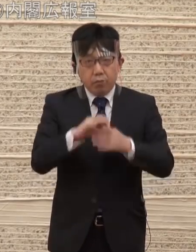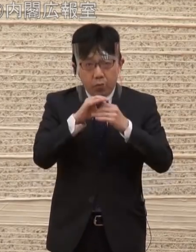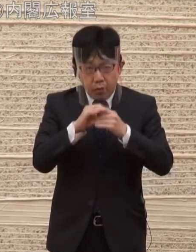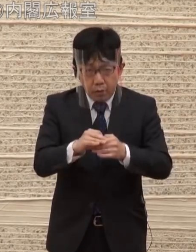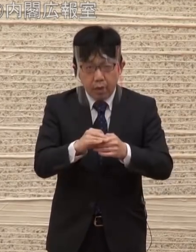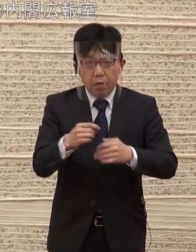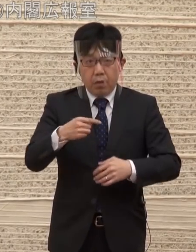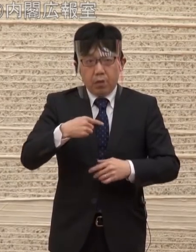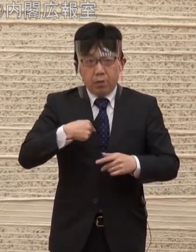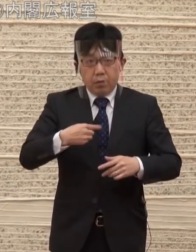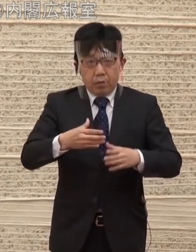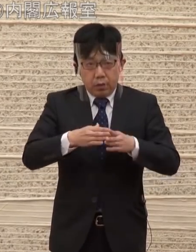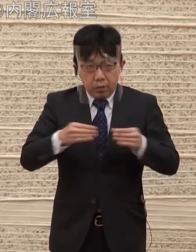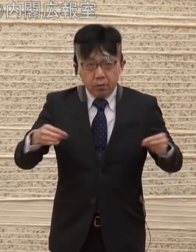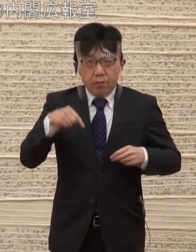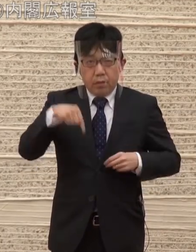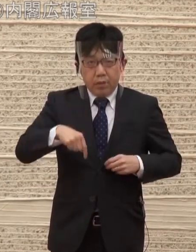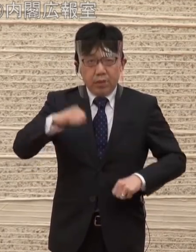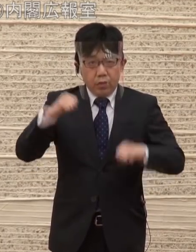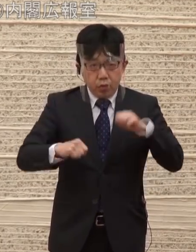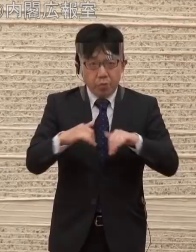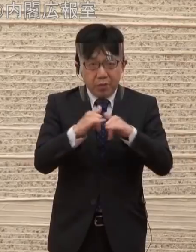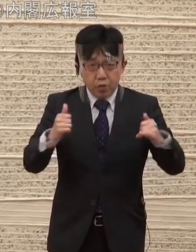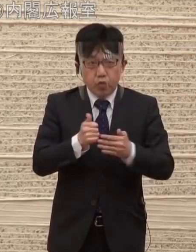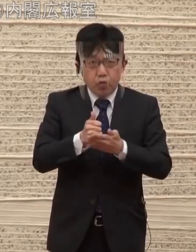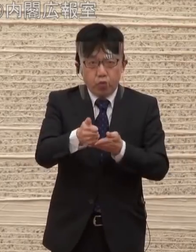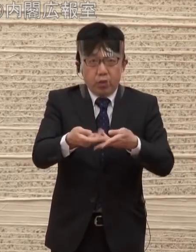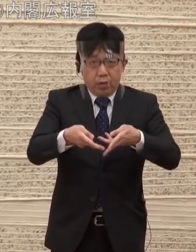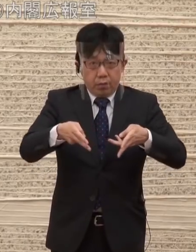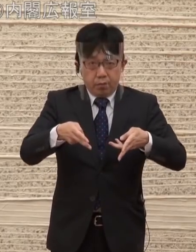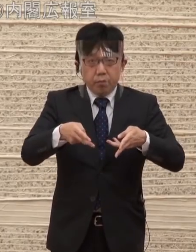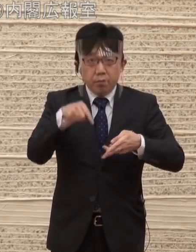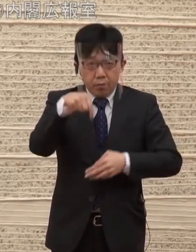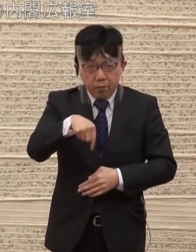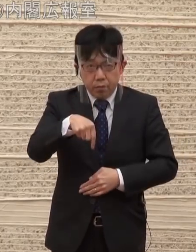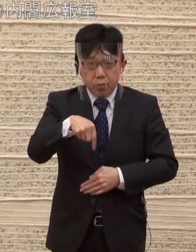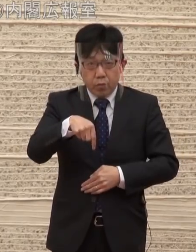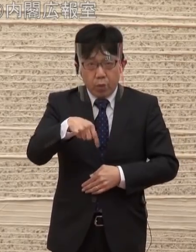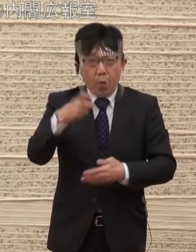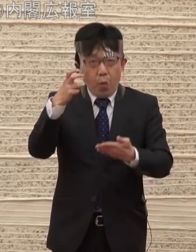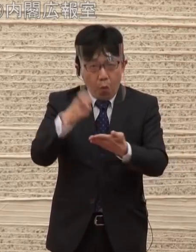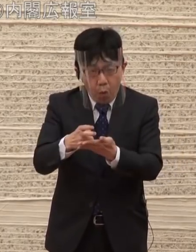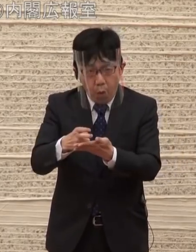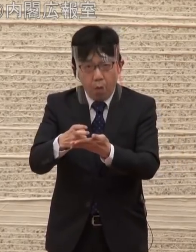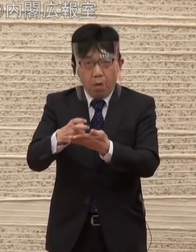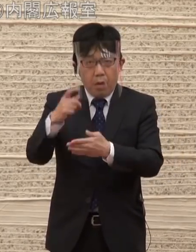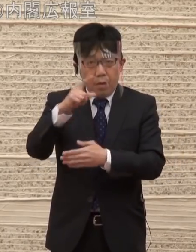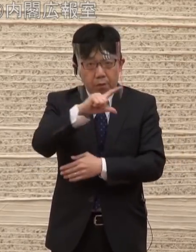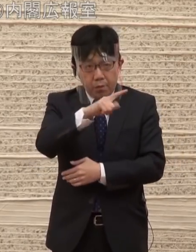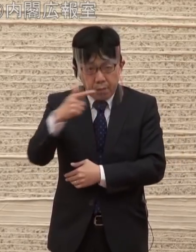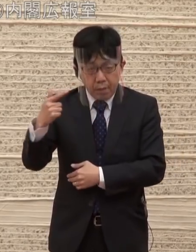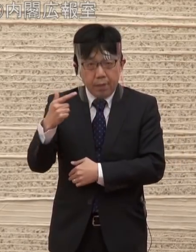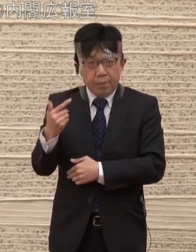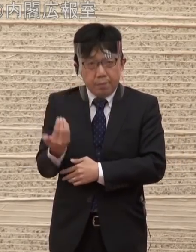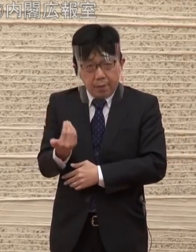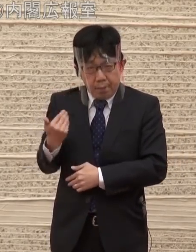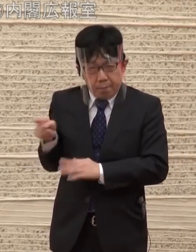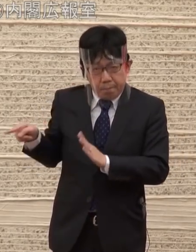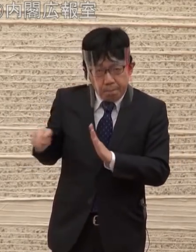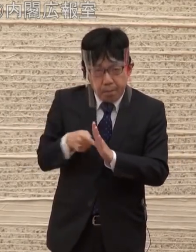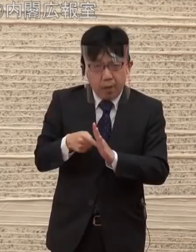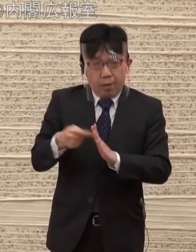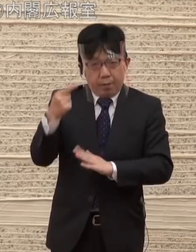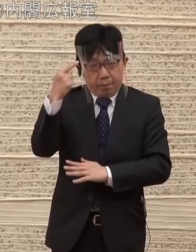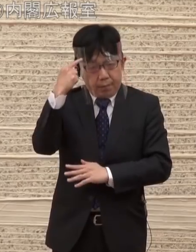私たちは自由民主主義基本的人権法の支配といった線的な価値をしっかりと